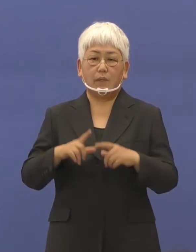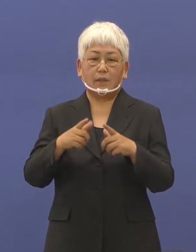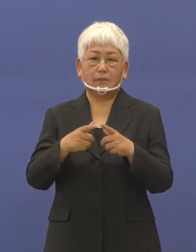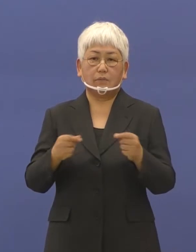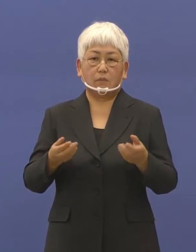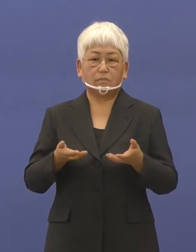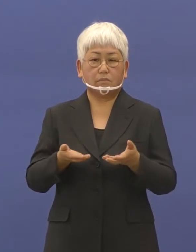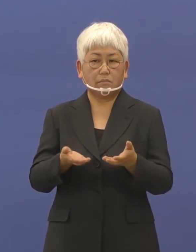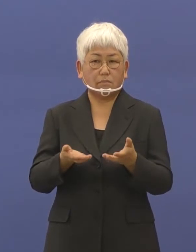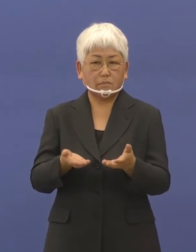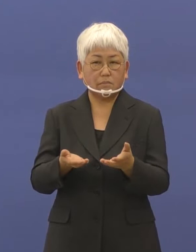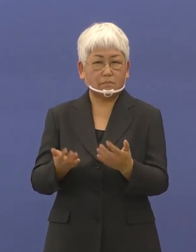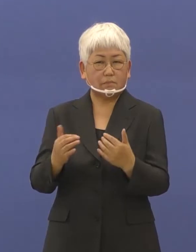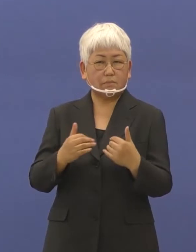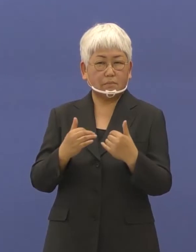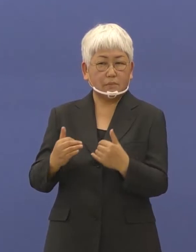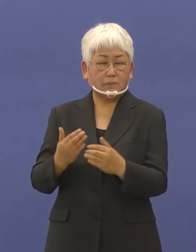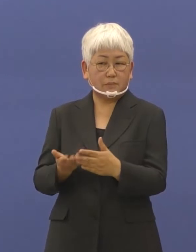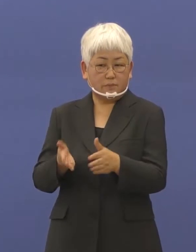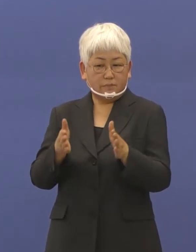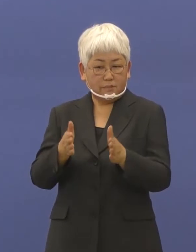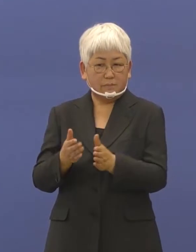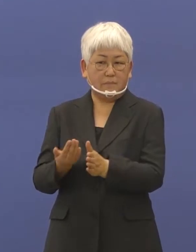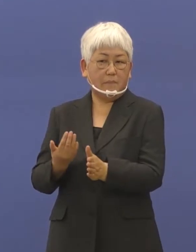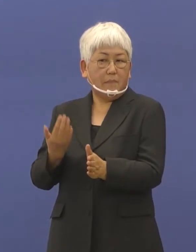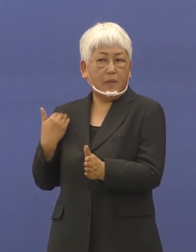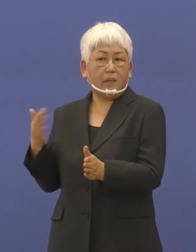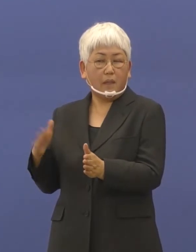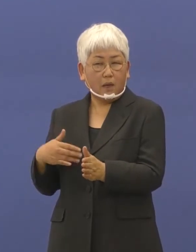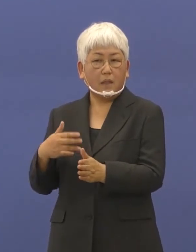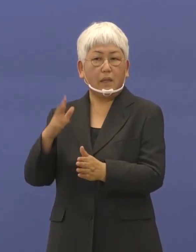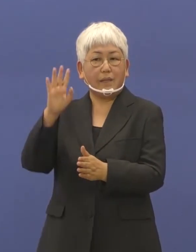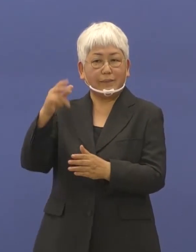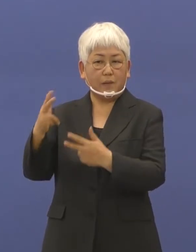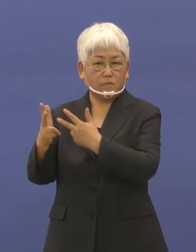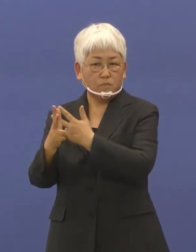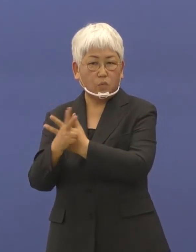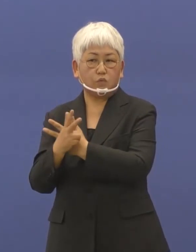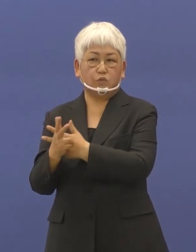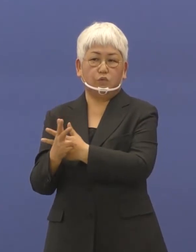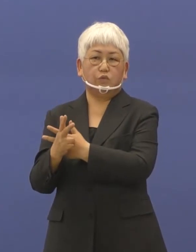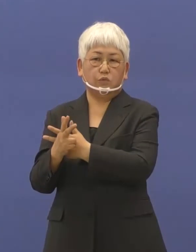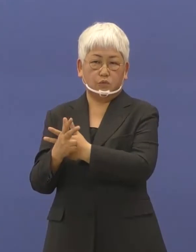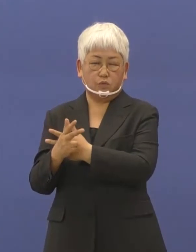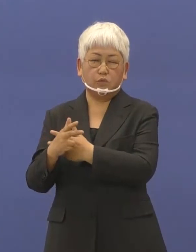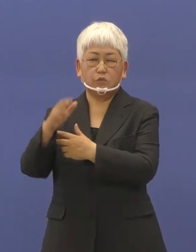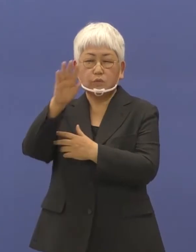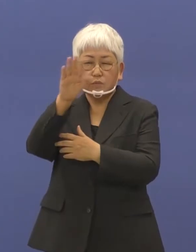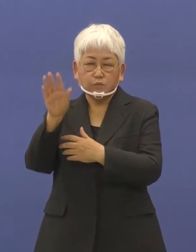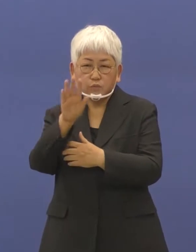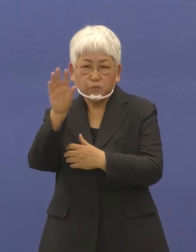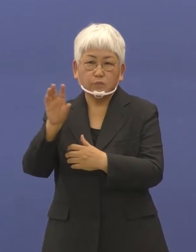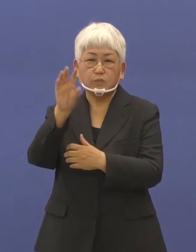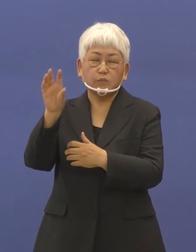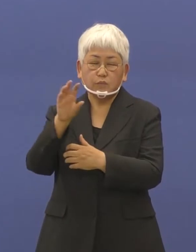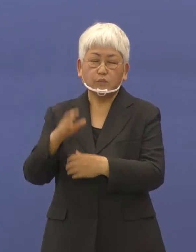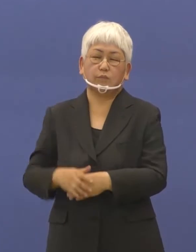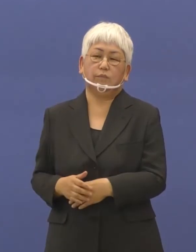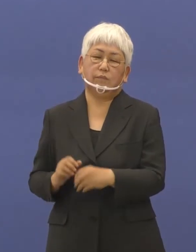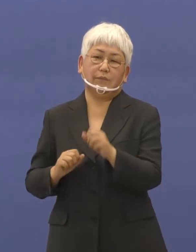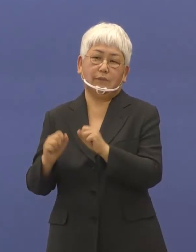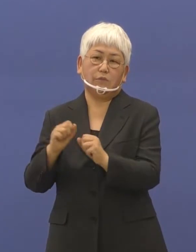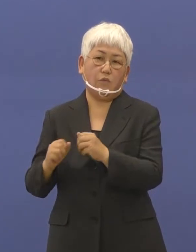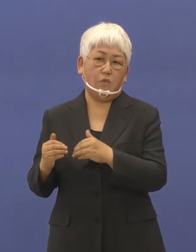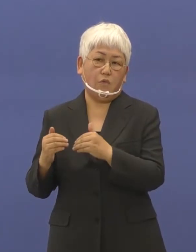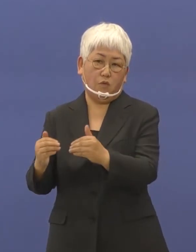災以前から県北沿岸振興ということでさまざまな事業を展開してきたところ